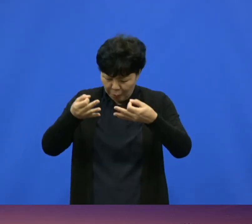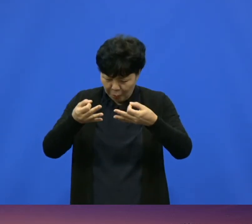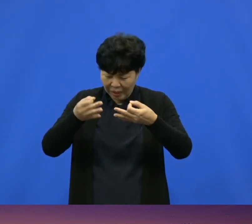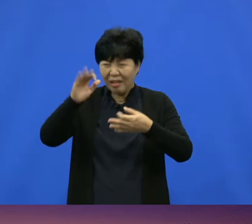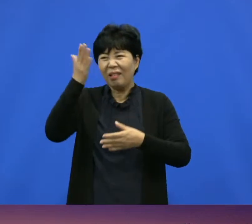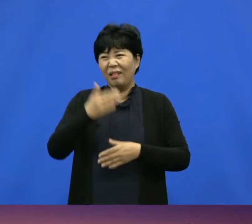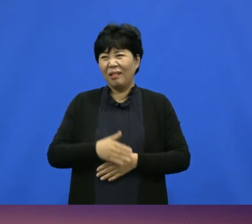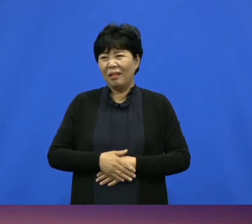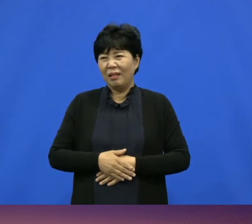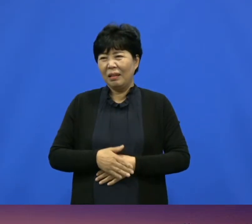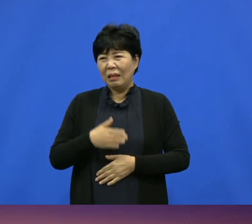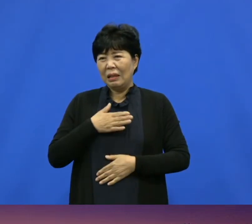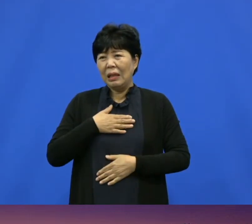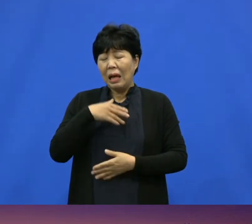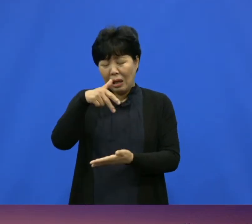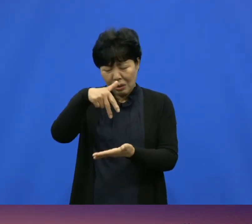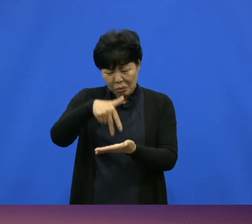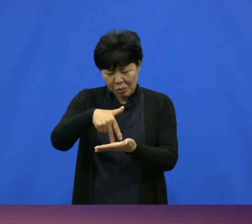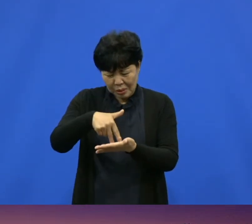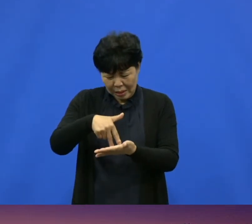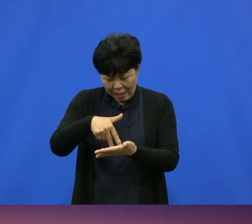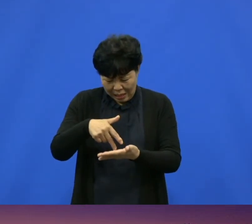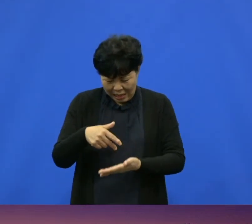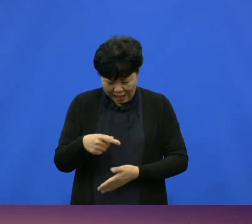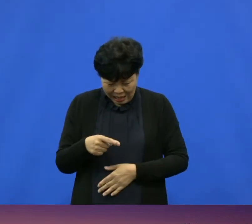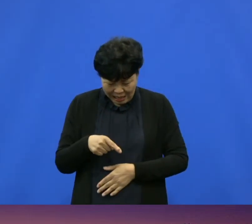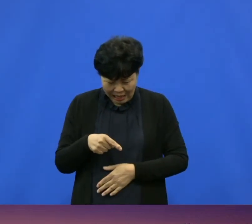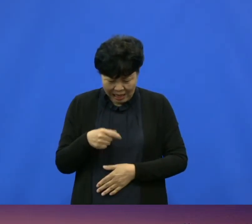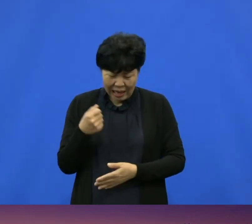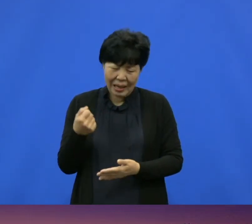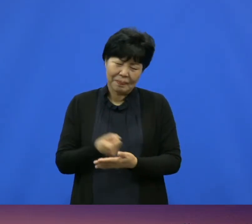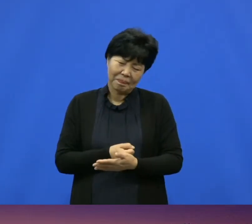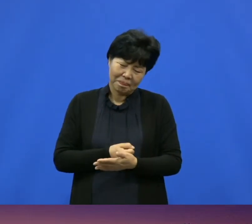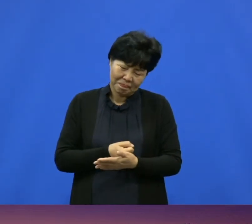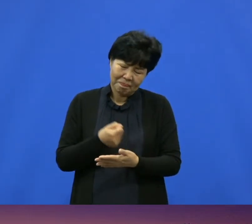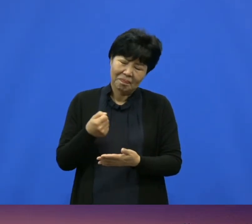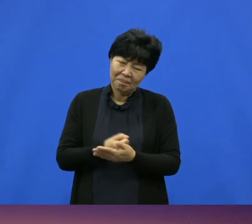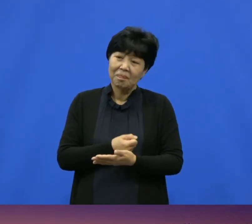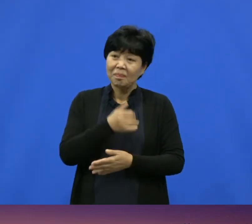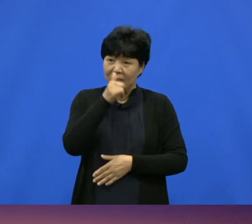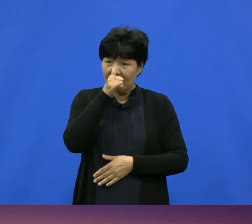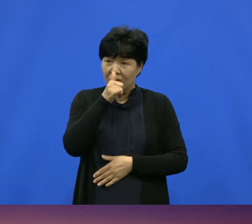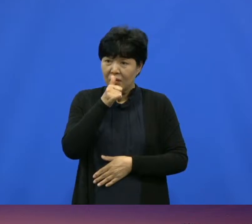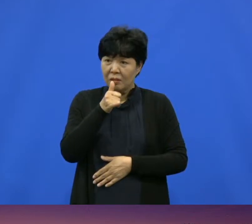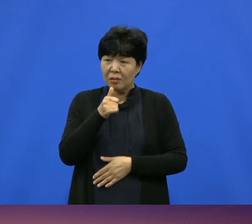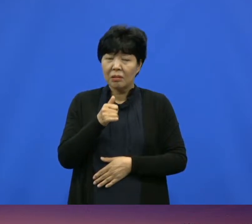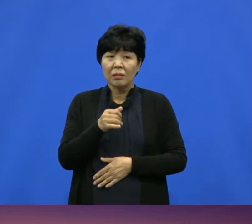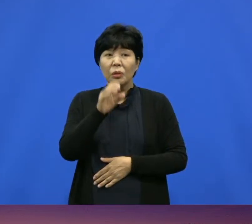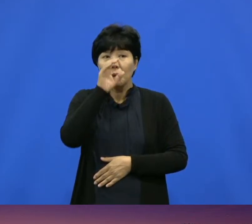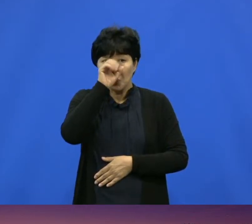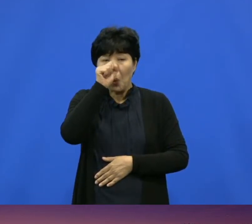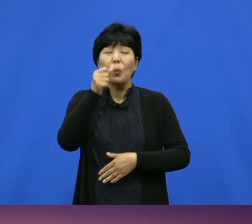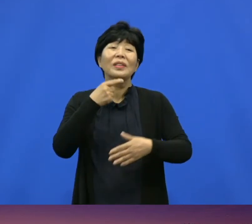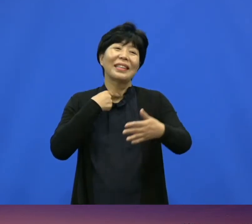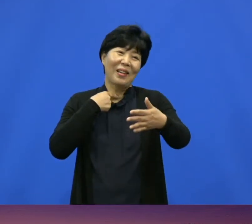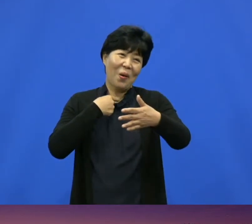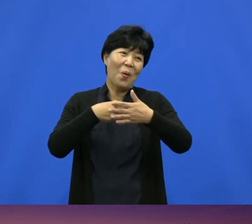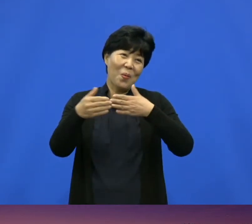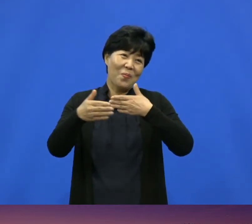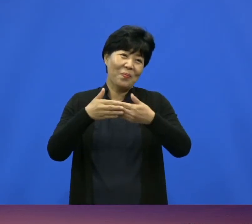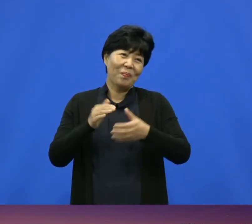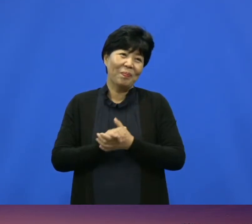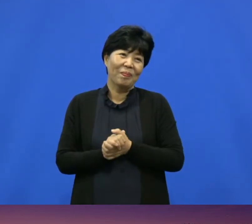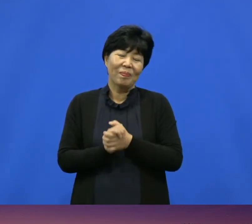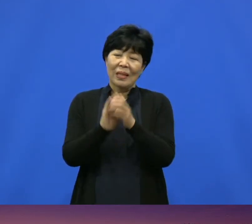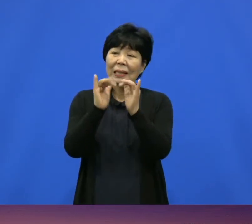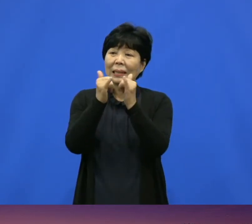나라는 존재가 이것밖에 안 되는구나, 이런 탄식. 근데 여러분, 그건 사실 좋은 경험이에요. 좋은 경험.